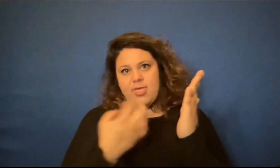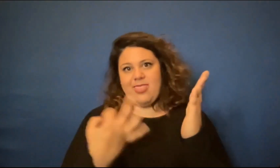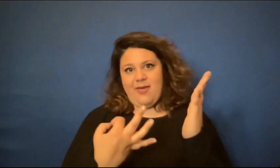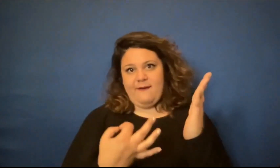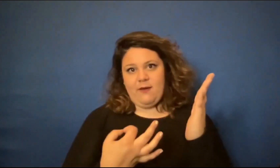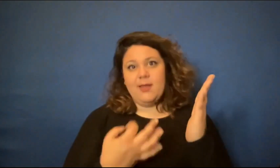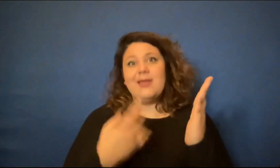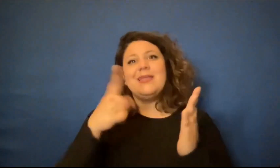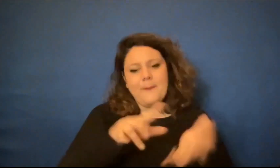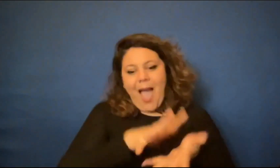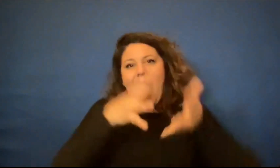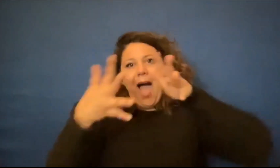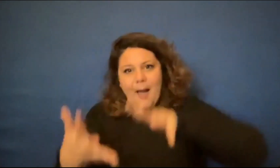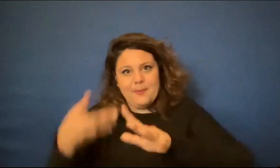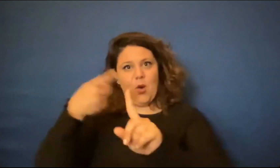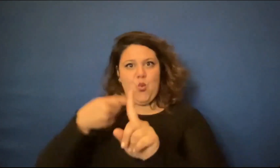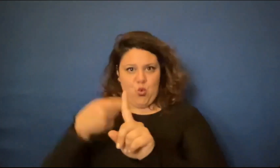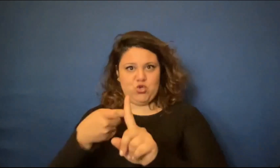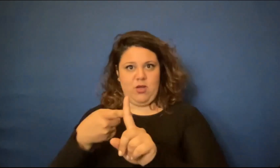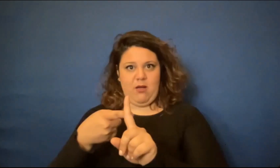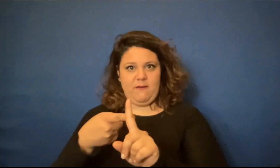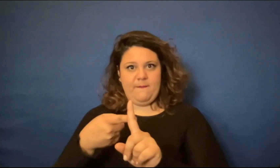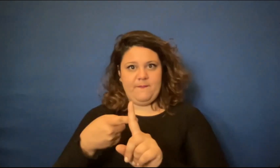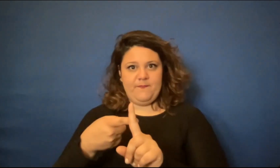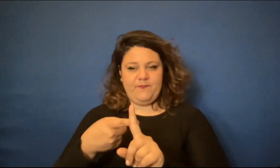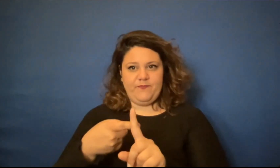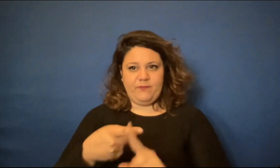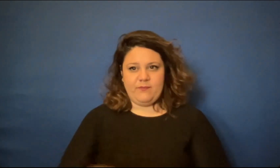se utilice el protocolo, no que esté... Que se les forme, que les dé